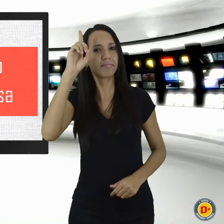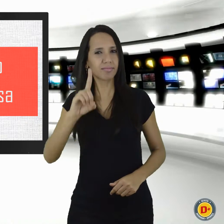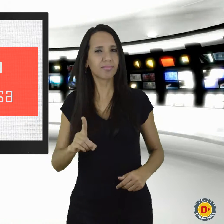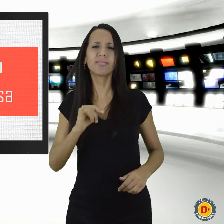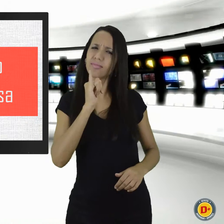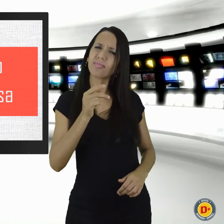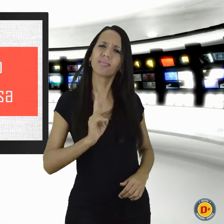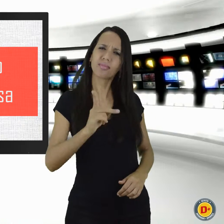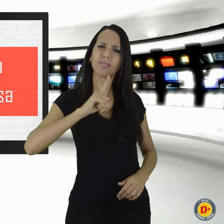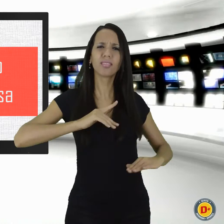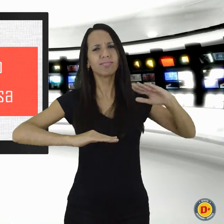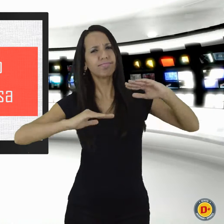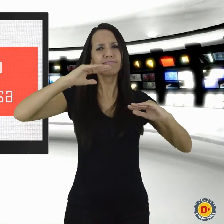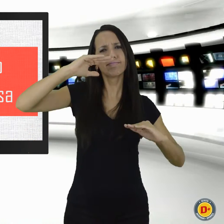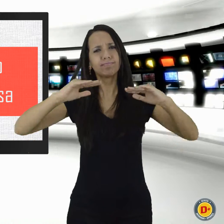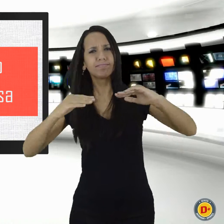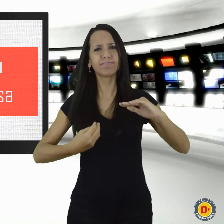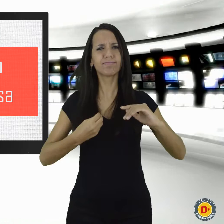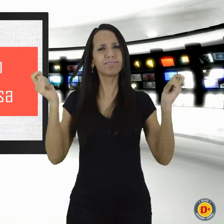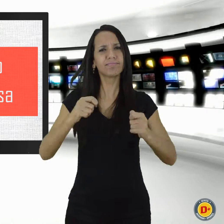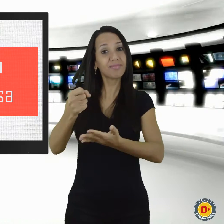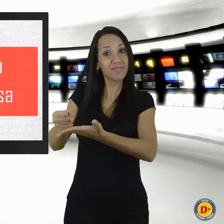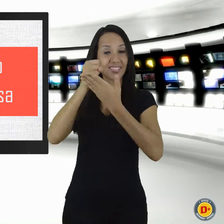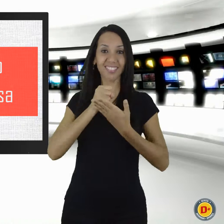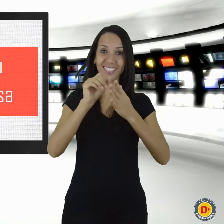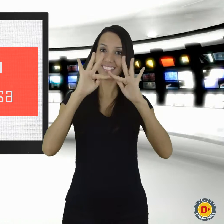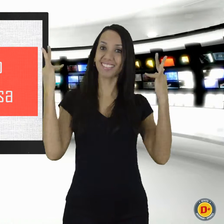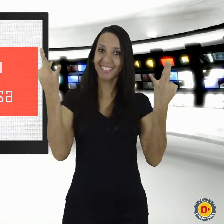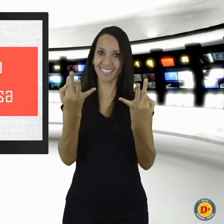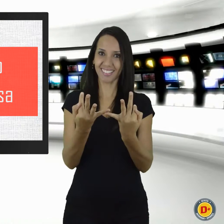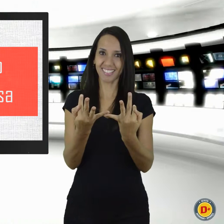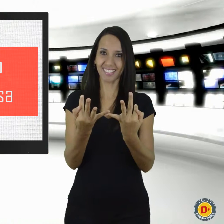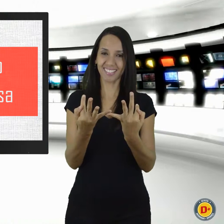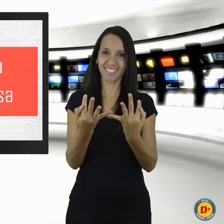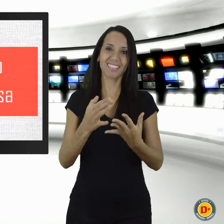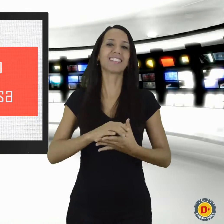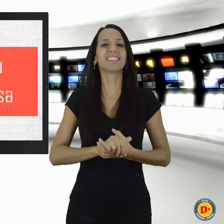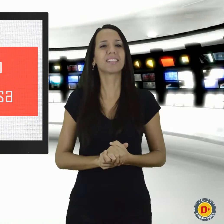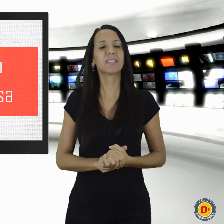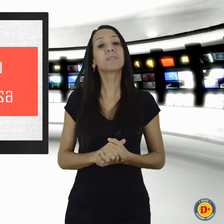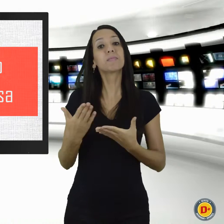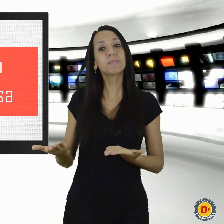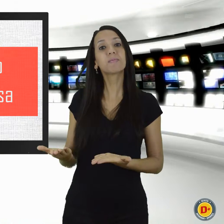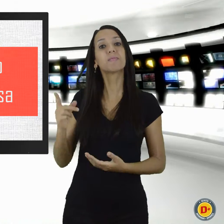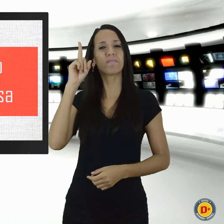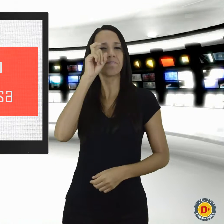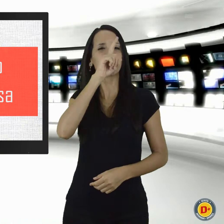e baixos em sua história de vida, mas sempre pôde contar com o apoio da família. As dificuldades maiores